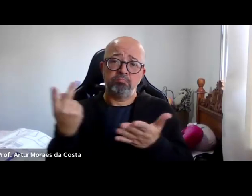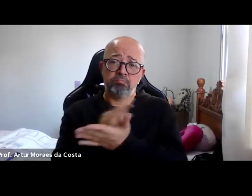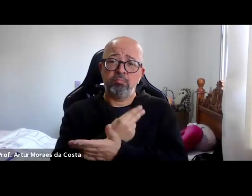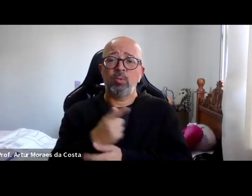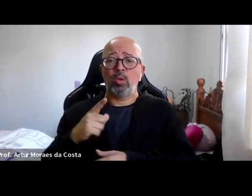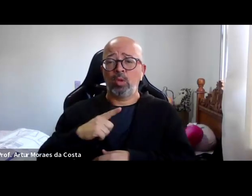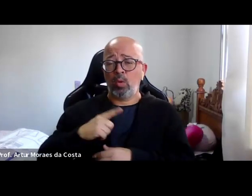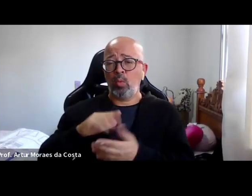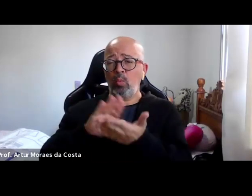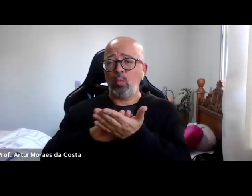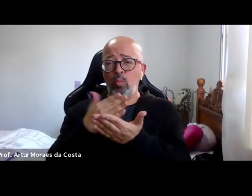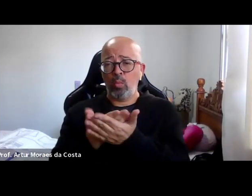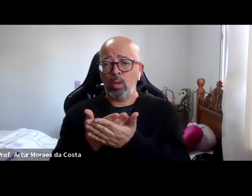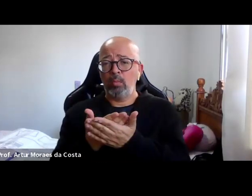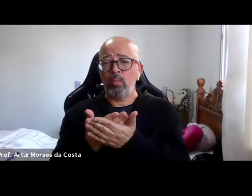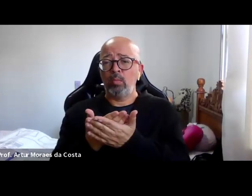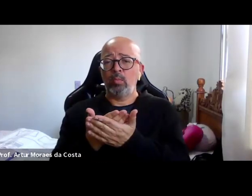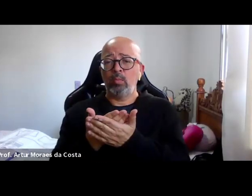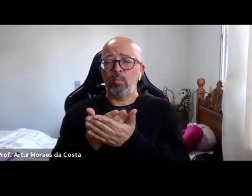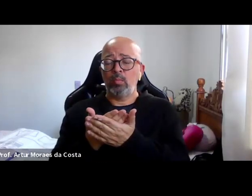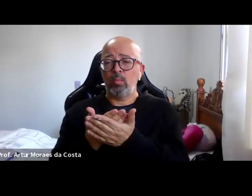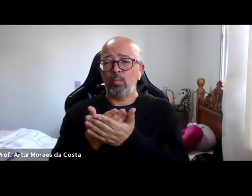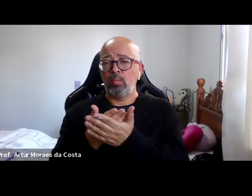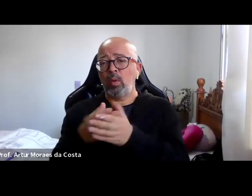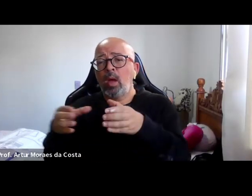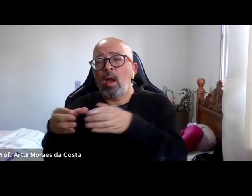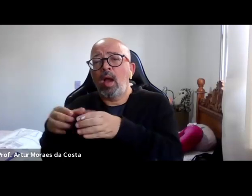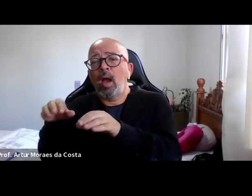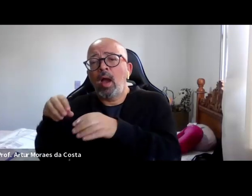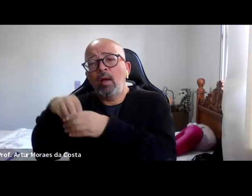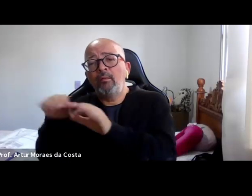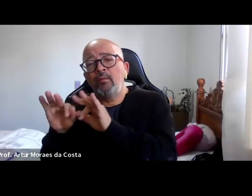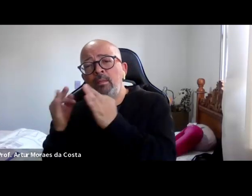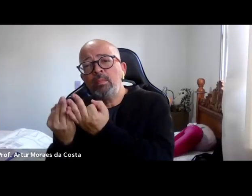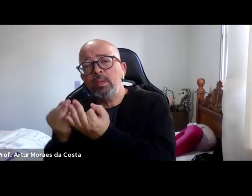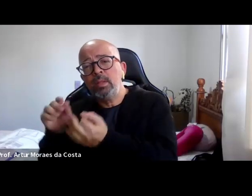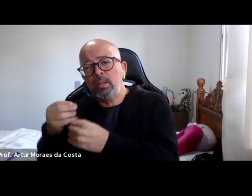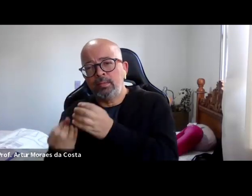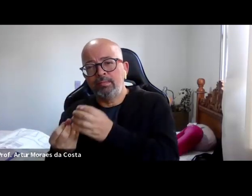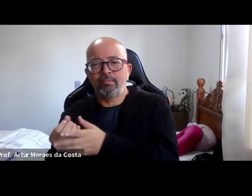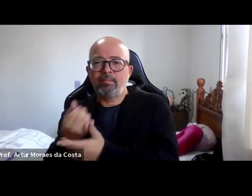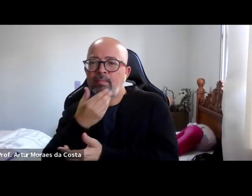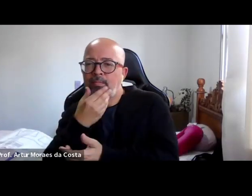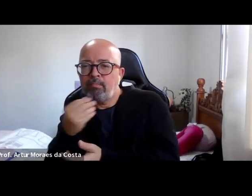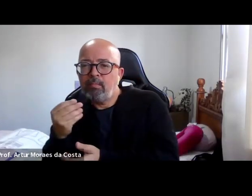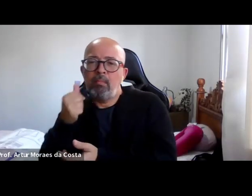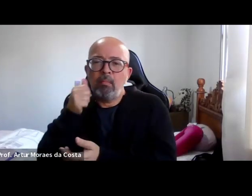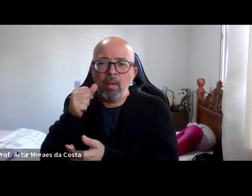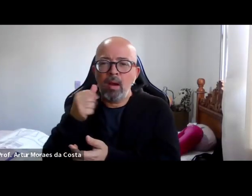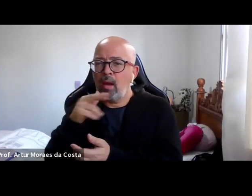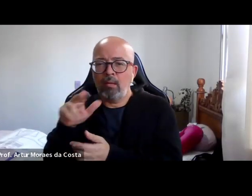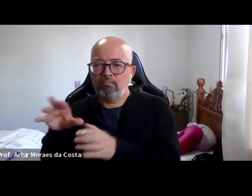aún a veces ni siquiera los mismos familiares amigos que están muy cerca todo el tiempo con las personas sordociegas